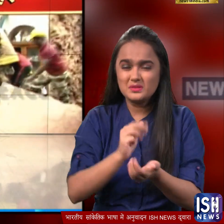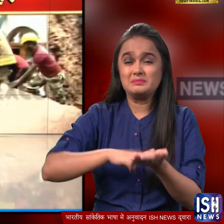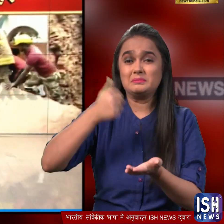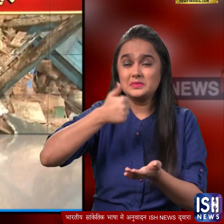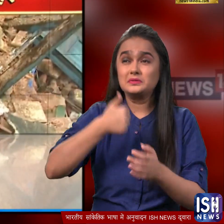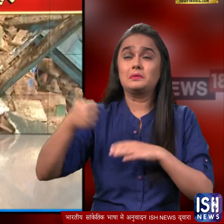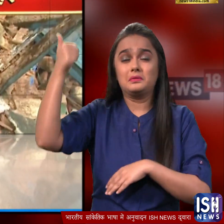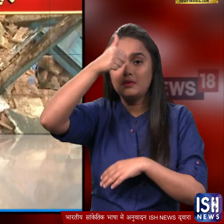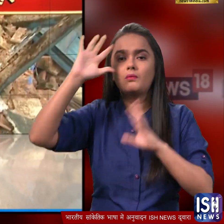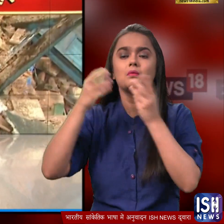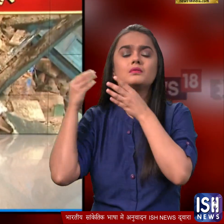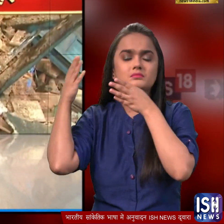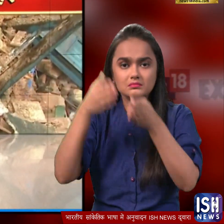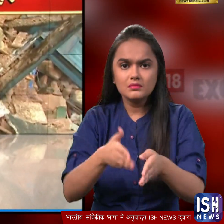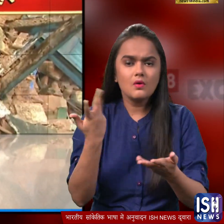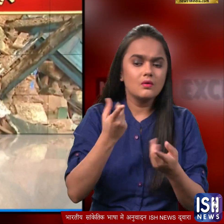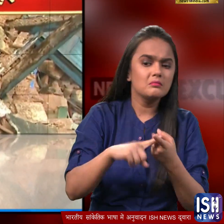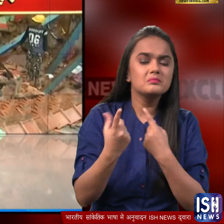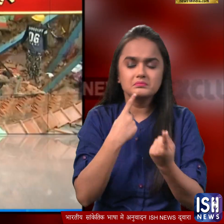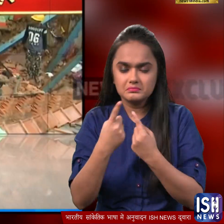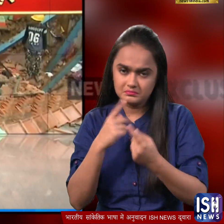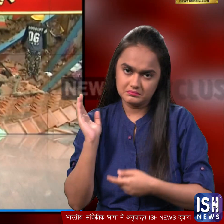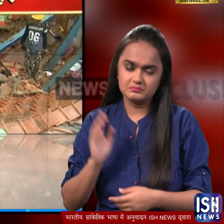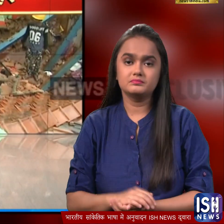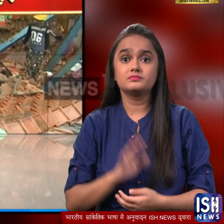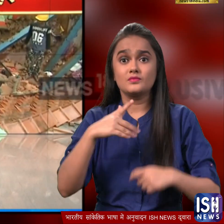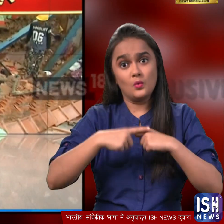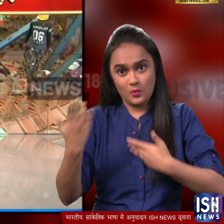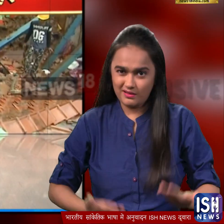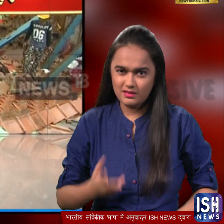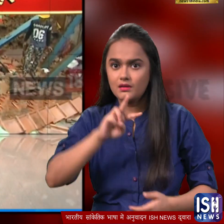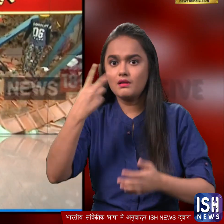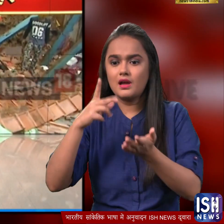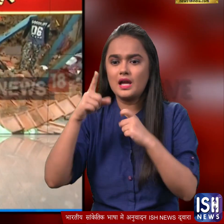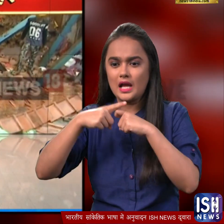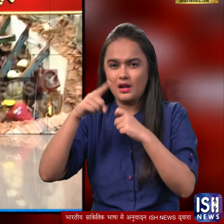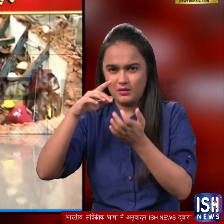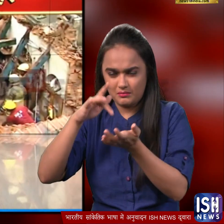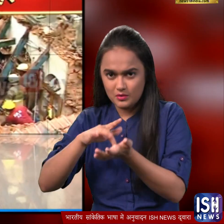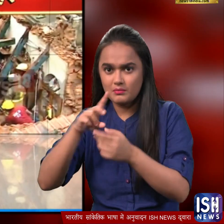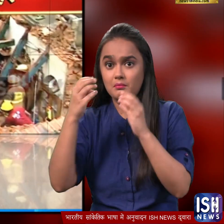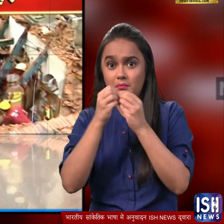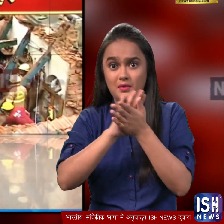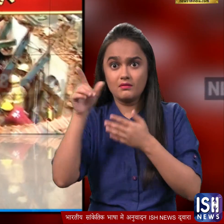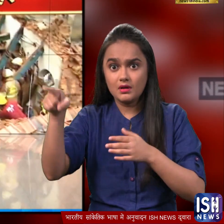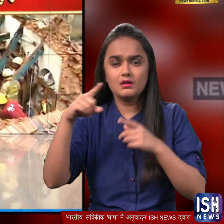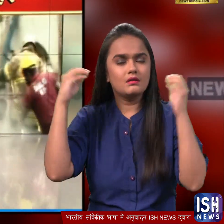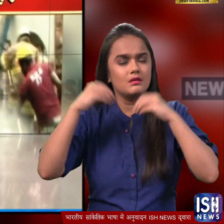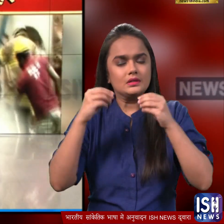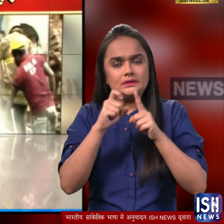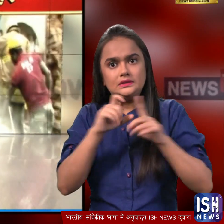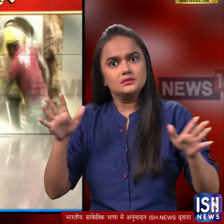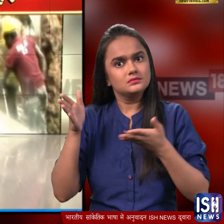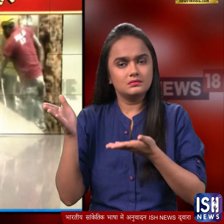अफसर और मंत्री फिरहाद हकीम भी वहां पहुंचे और उन्होंने हादसे की जानकारी ली। कोलकाता के अलावा खड़गपुर और भवानीपुर में भी तूफान के असर से